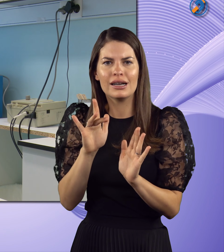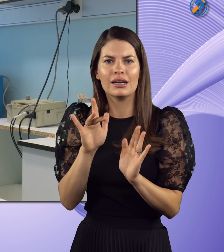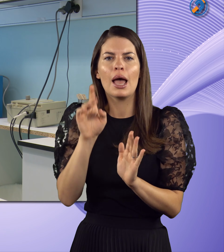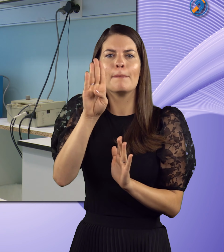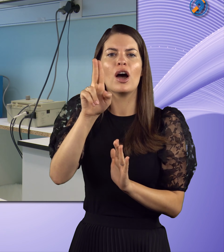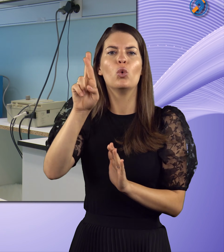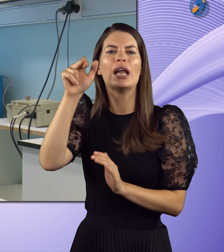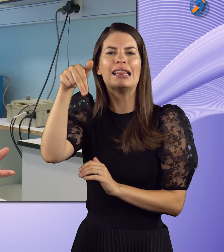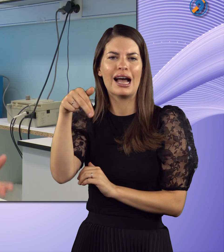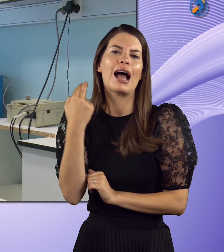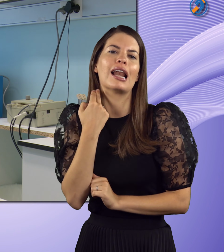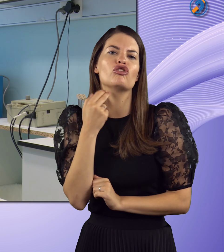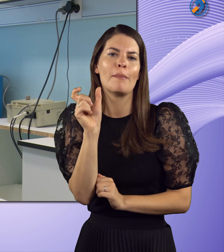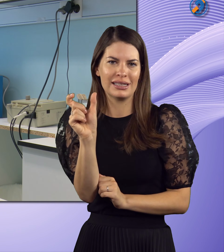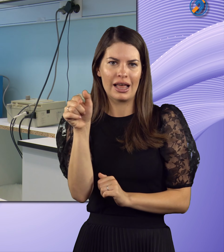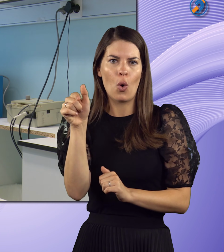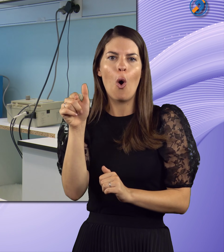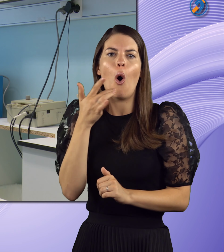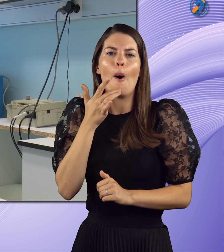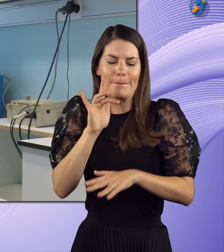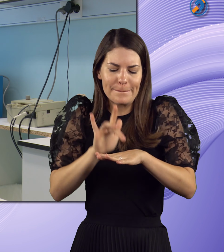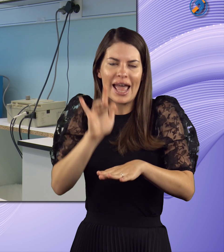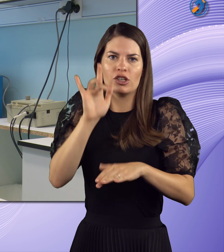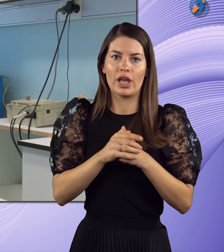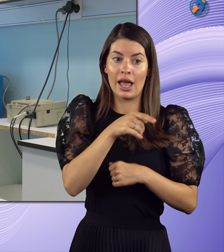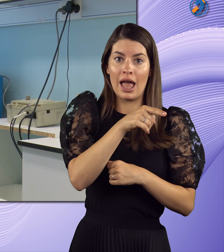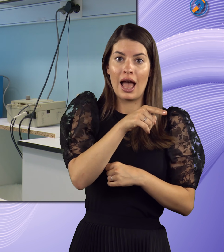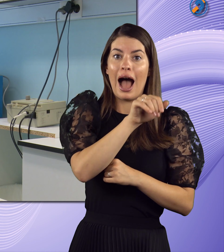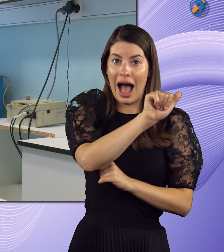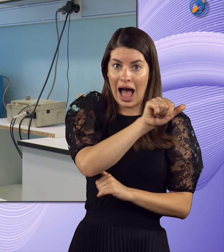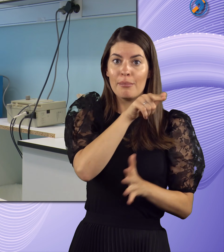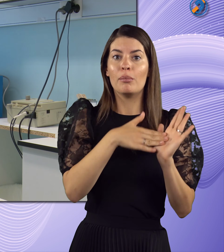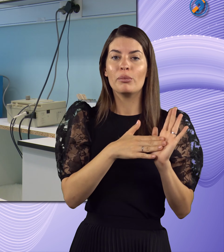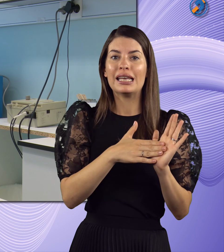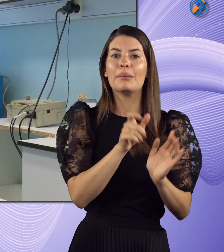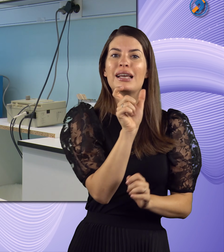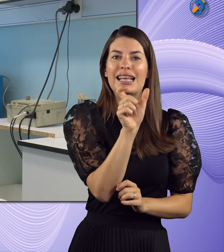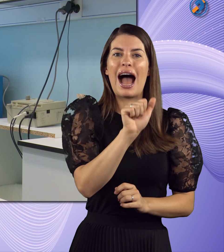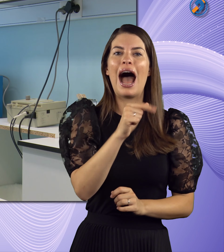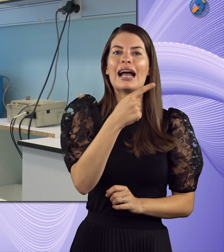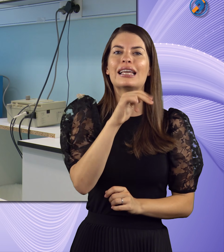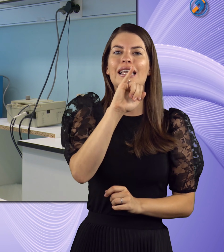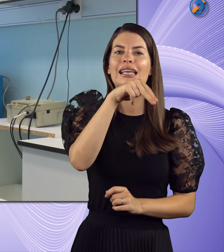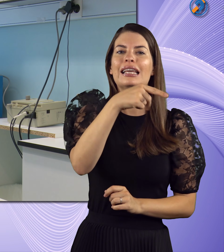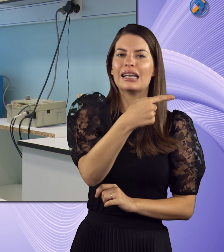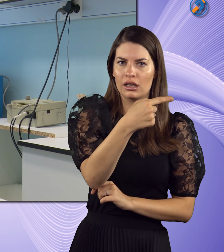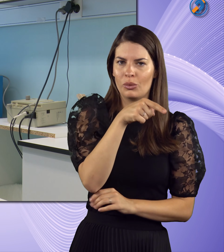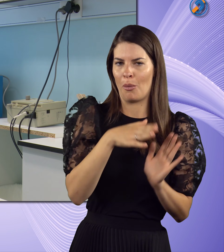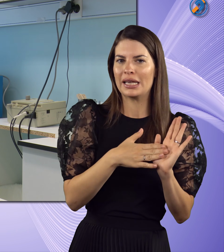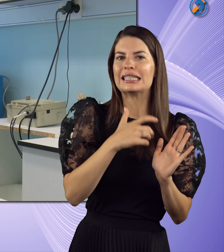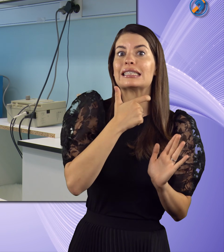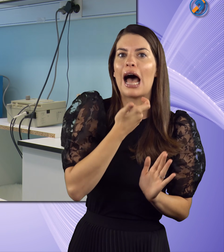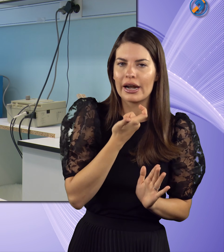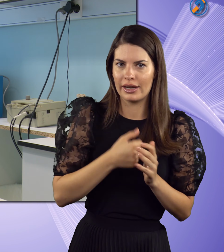kot burn, da si bolj zapomniš, to so tisti, ki te opečejo, UVA pa A kot aging, staranje. Kar